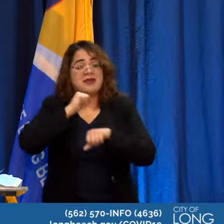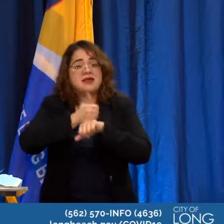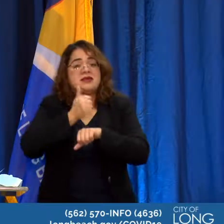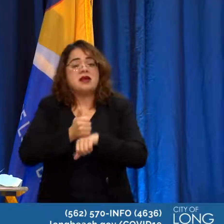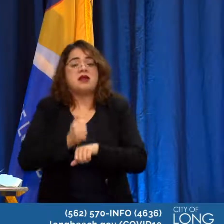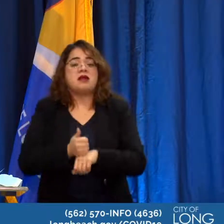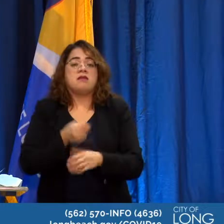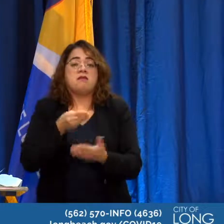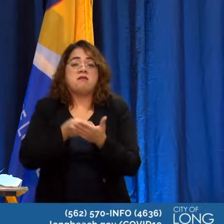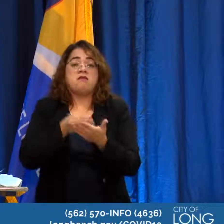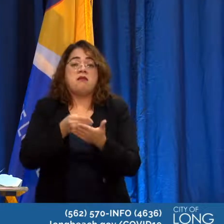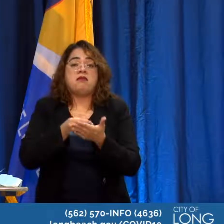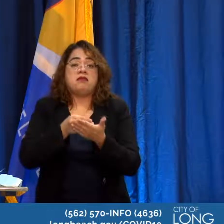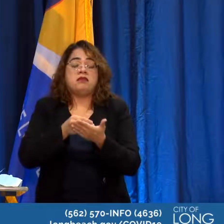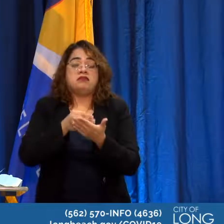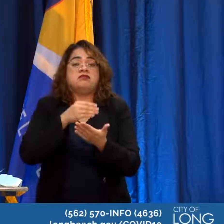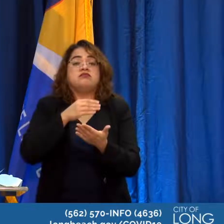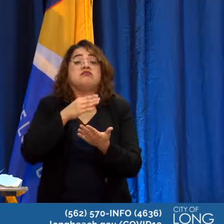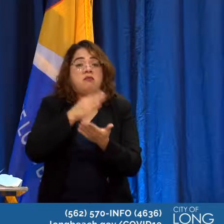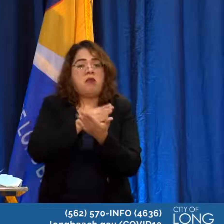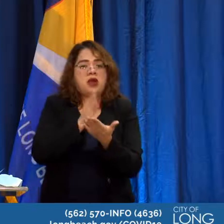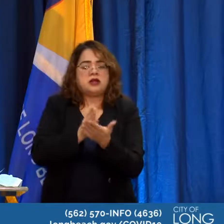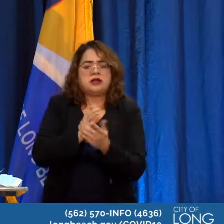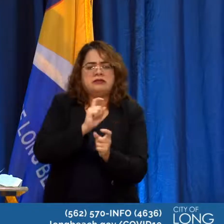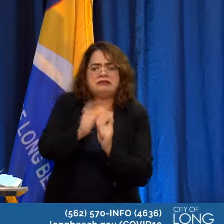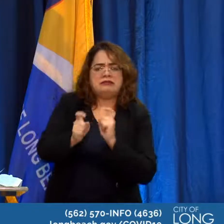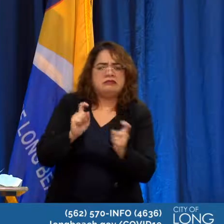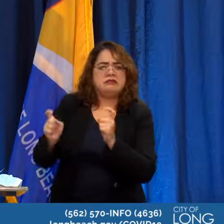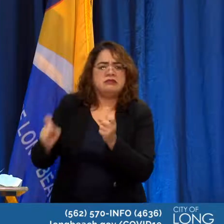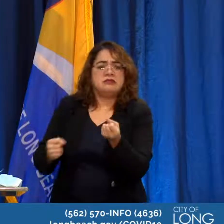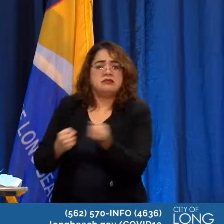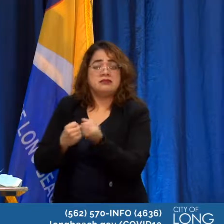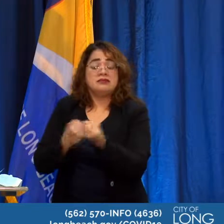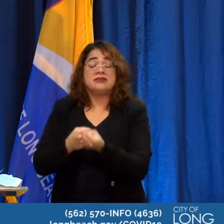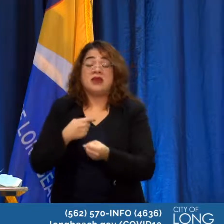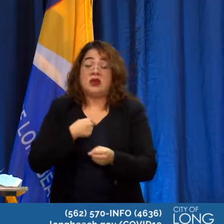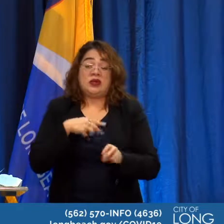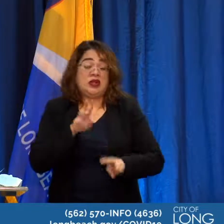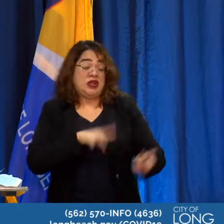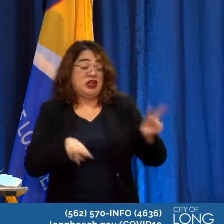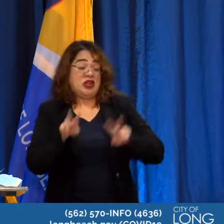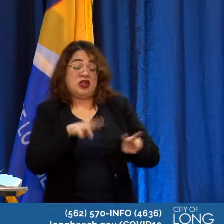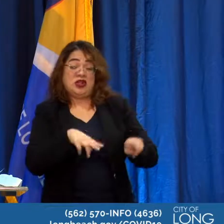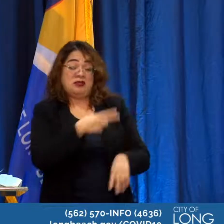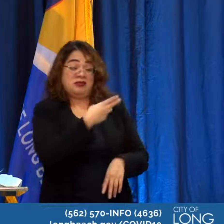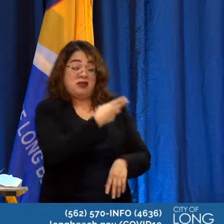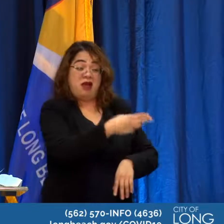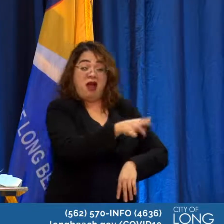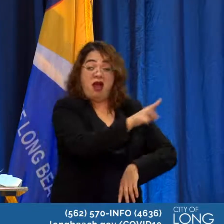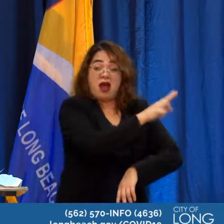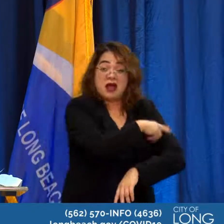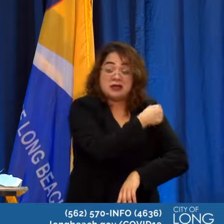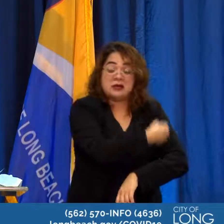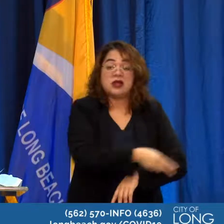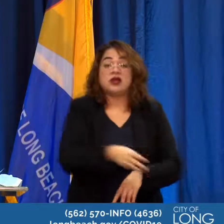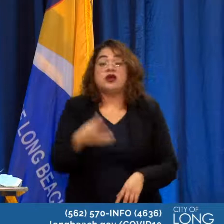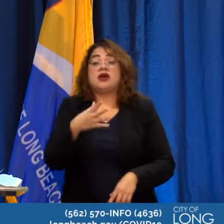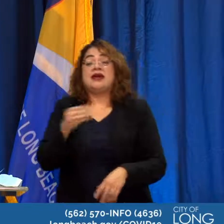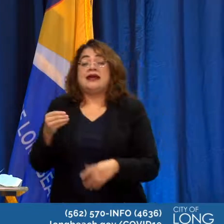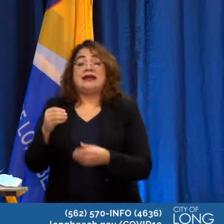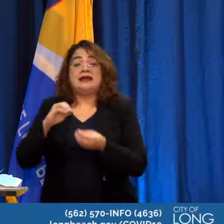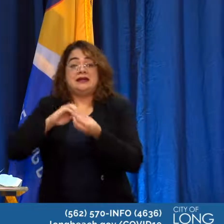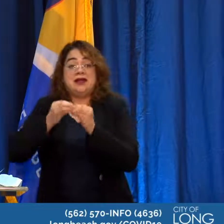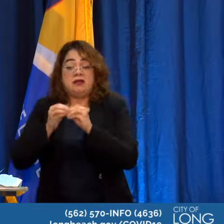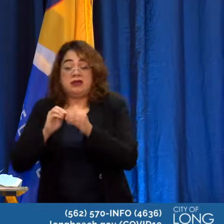durante esta pandemia. Dado el aumento de casos y hospitalizaciones, publicaremos una orden de salud